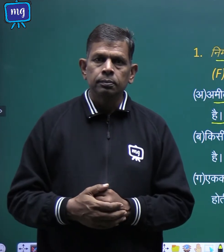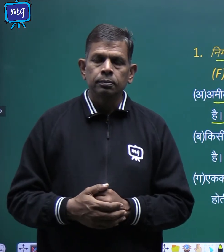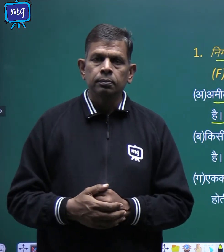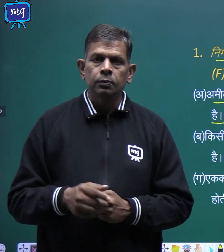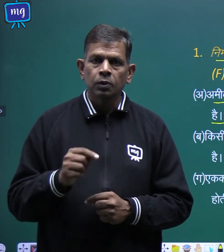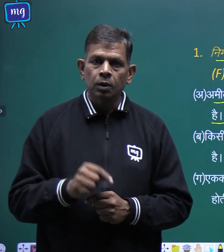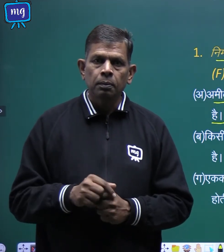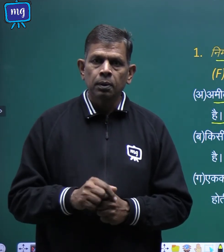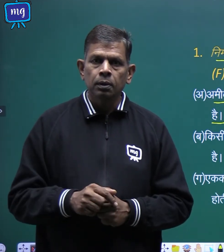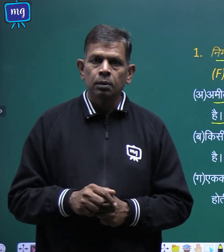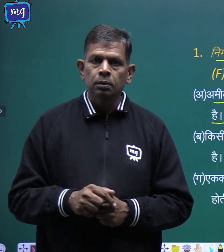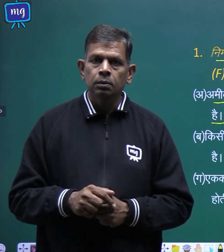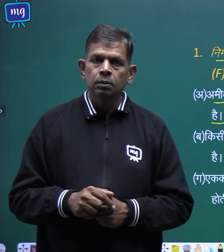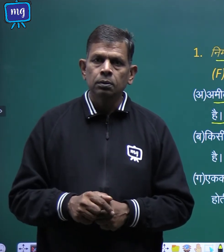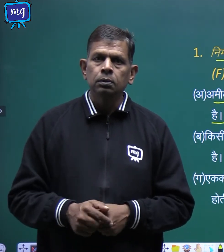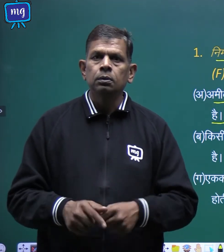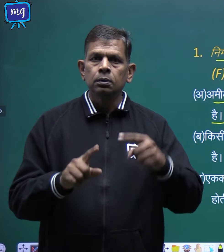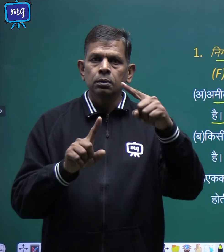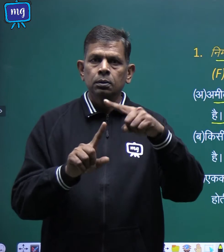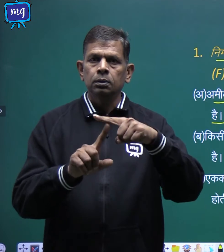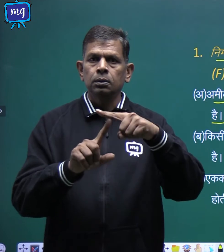तो हम यहाँ पे क्या लिखेंगे? T।